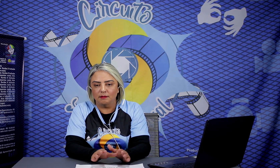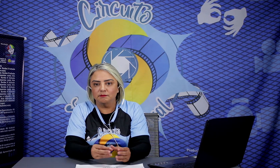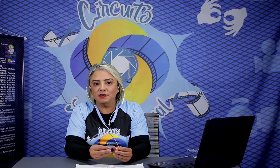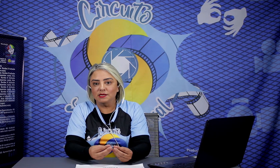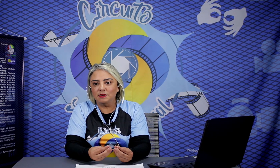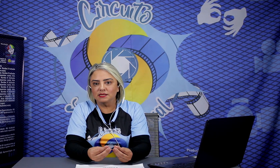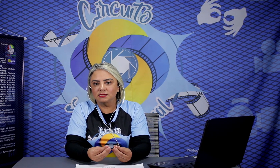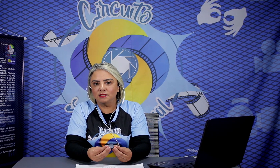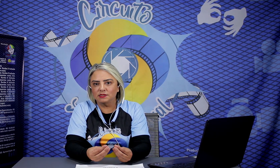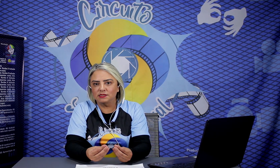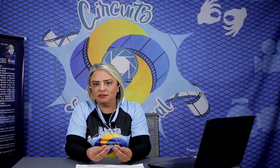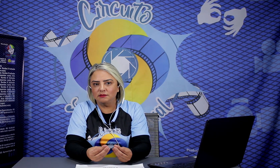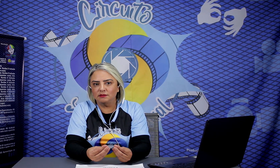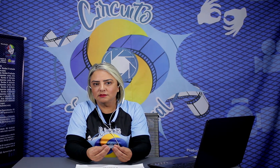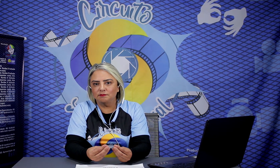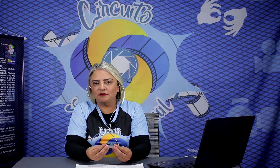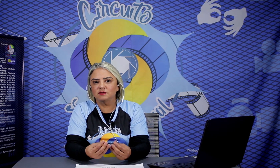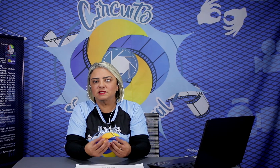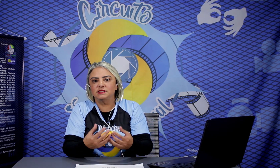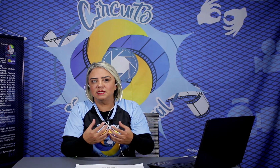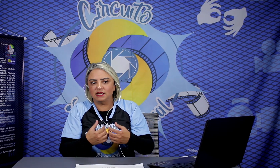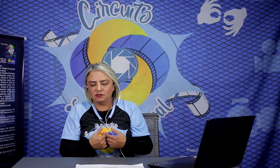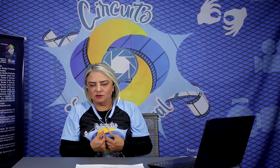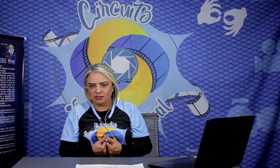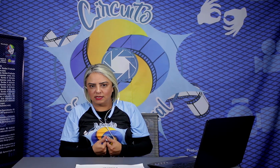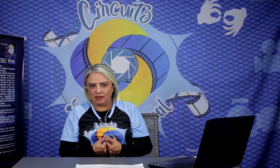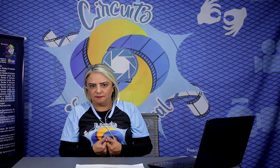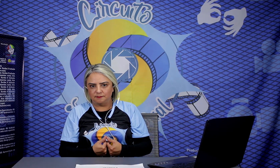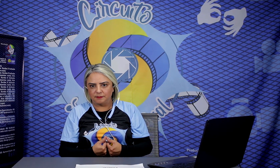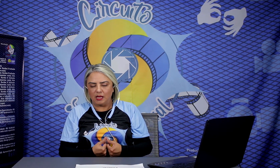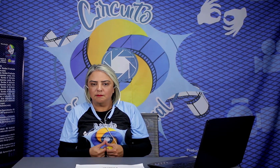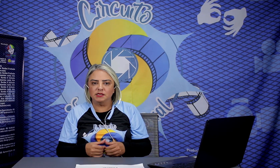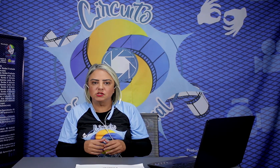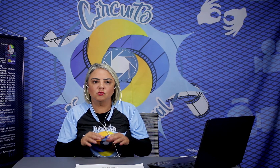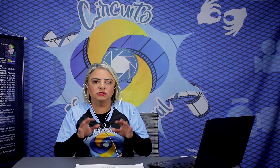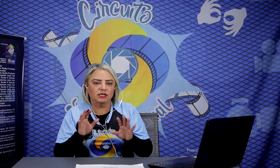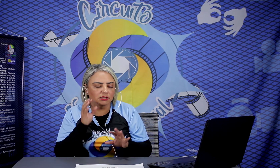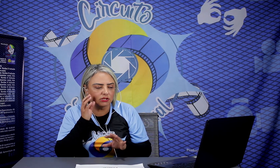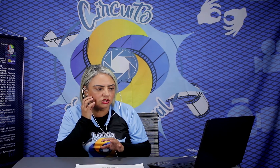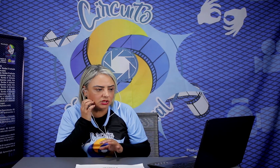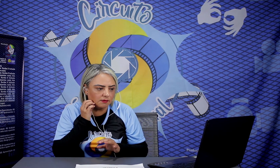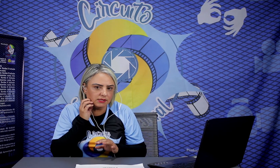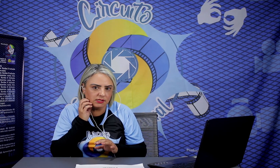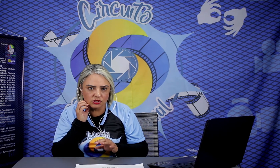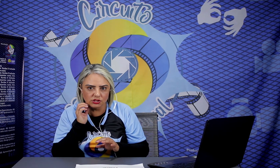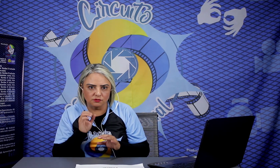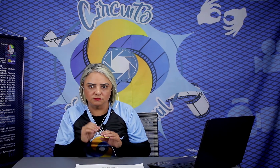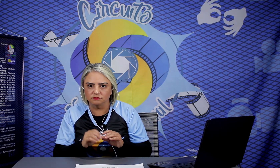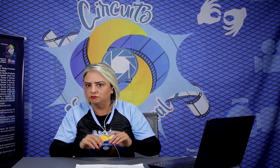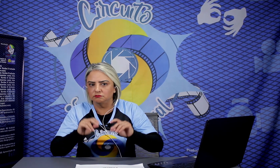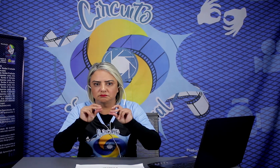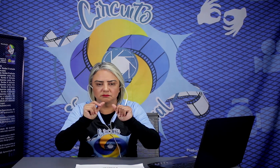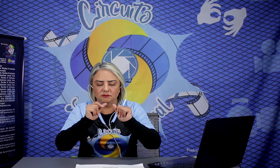Mas é uma questão assim, para você se resguardar. Mas se o contratante não exigiu,